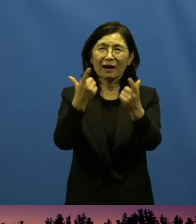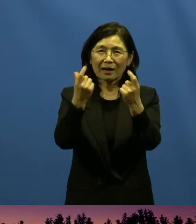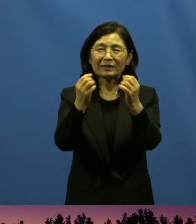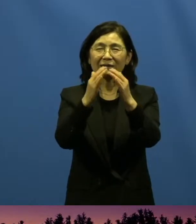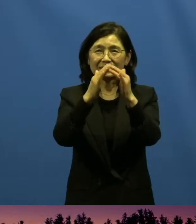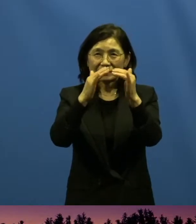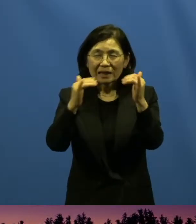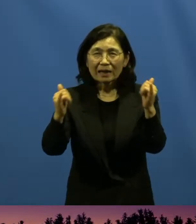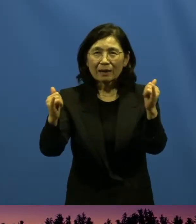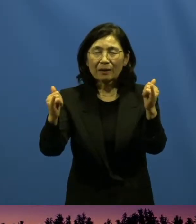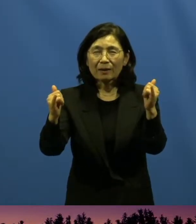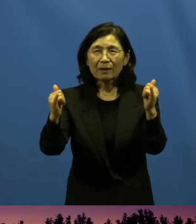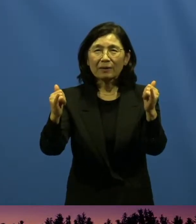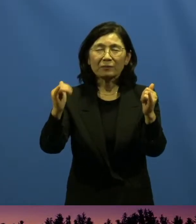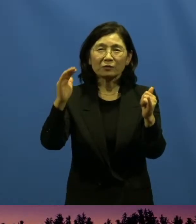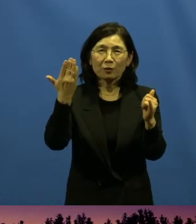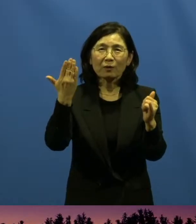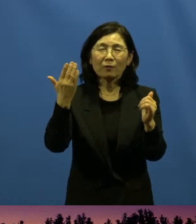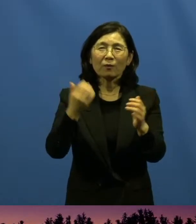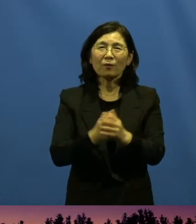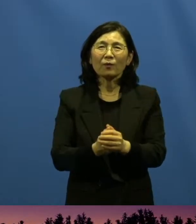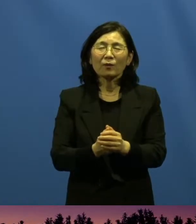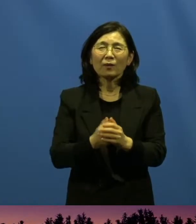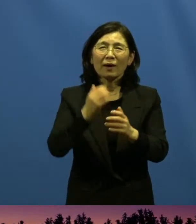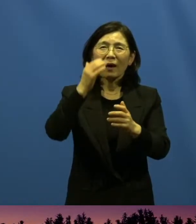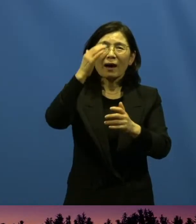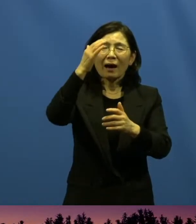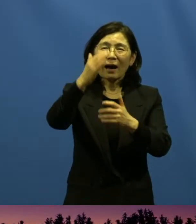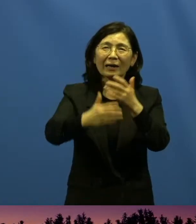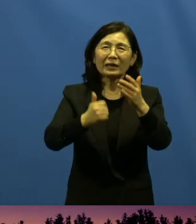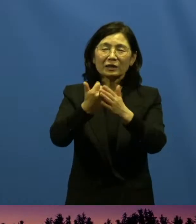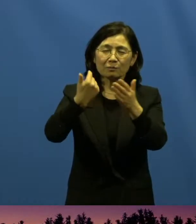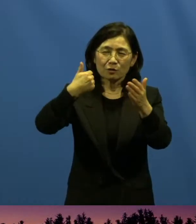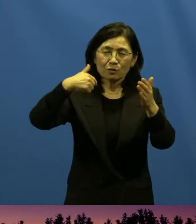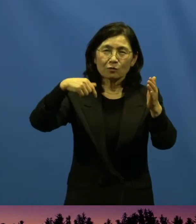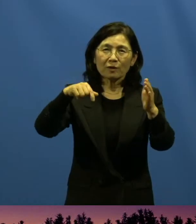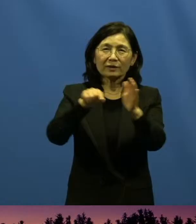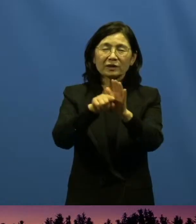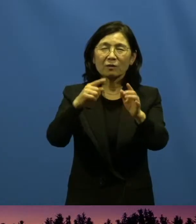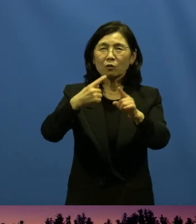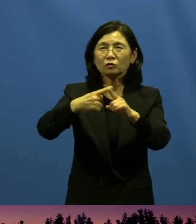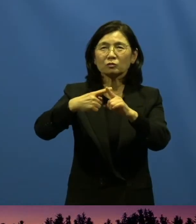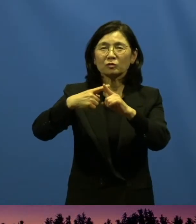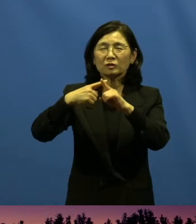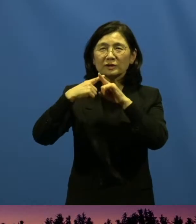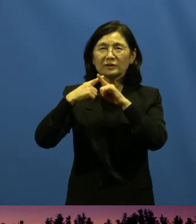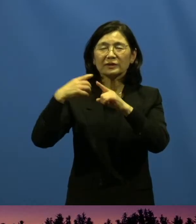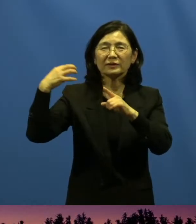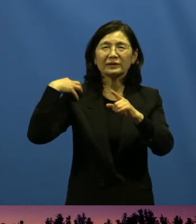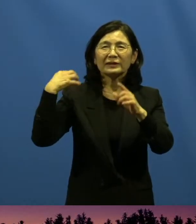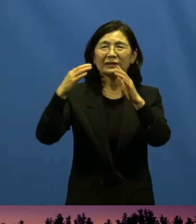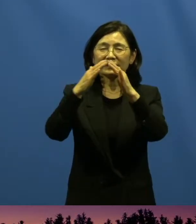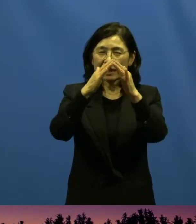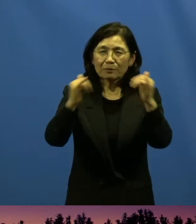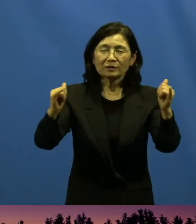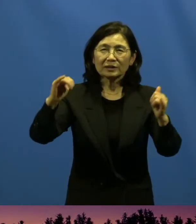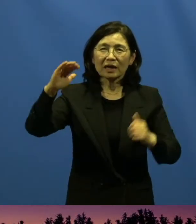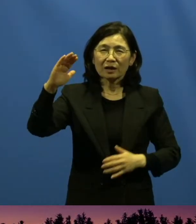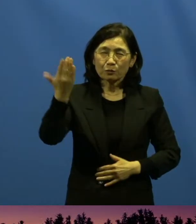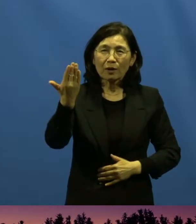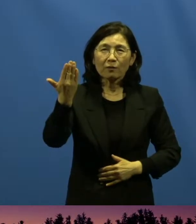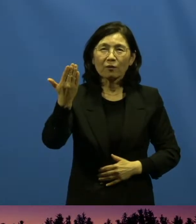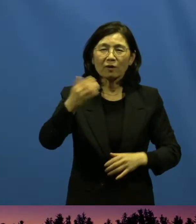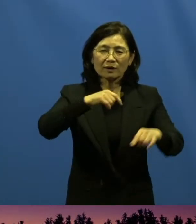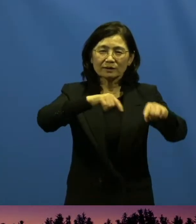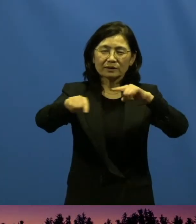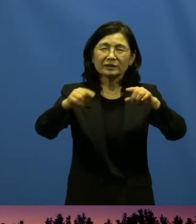하나님을 위하여 생명을 거는 사명자들이 여기에서 구름대처럼 나오게 하여 주시옵소서. 정치인들이 나오게 하여